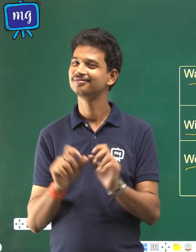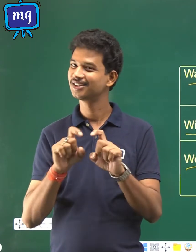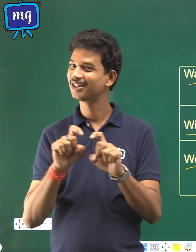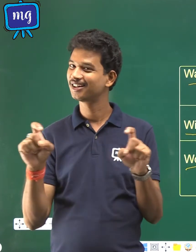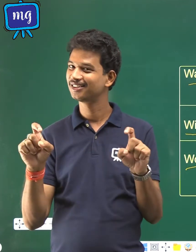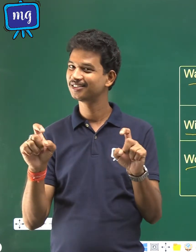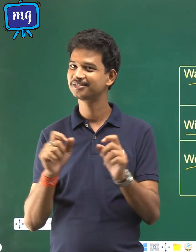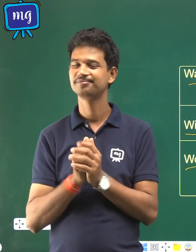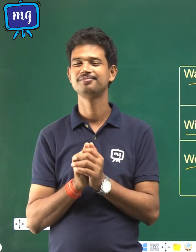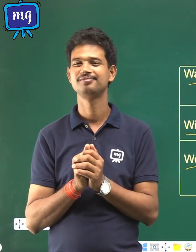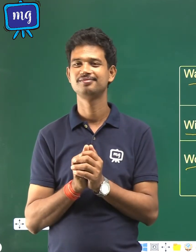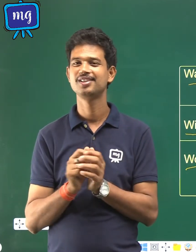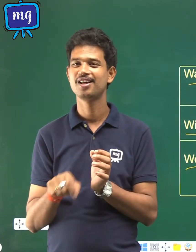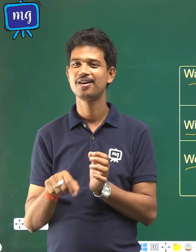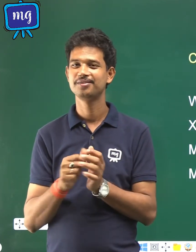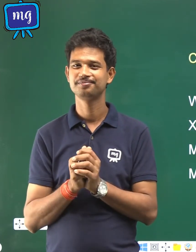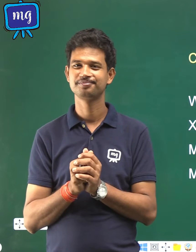क्लियर? नाउ